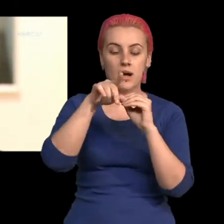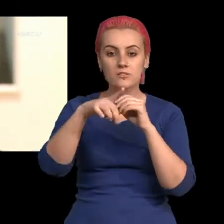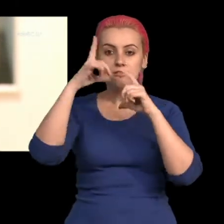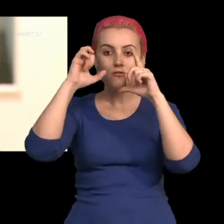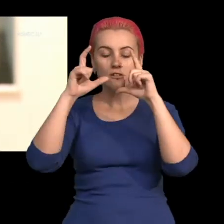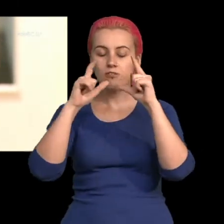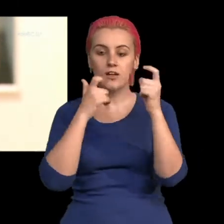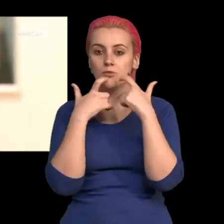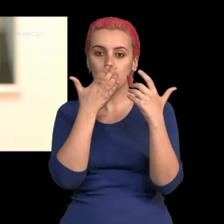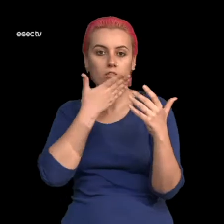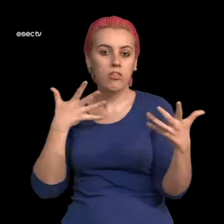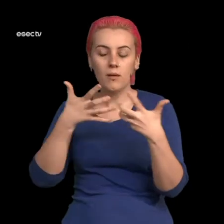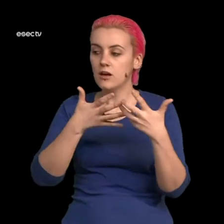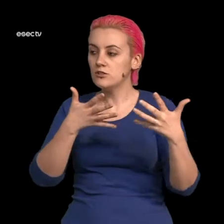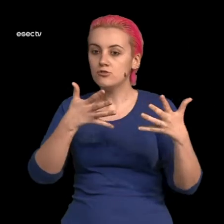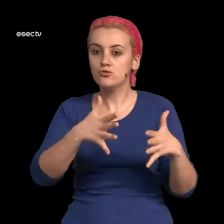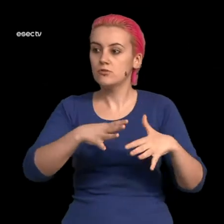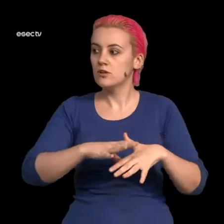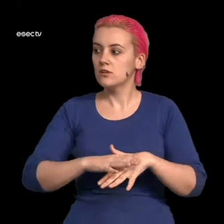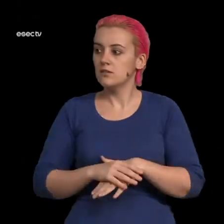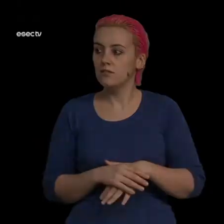fotografia, aquilo de repente casa tudo muito bem.